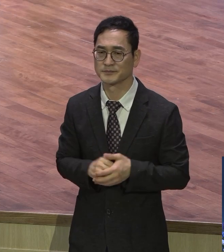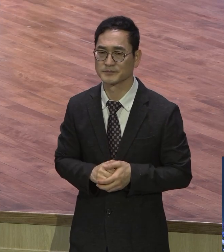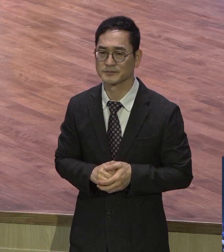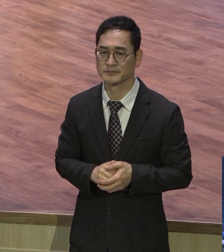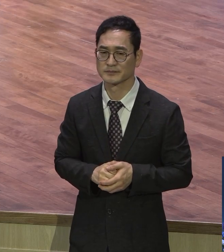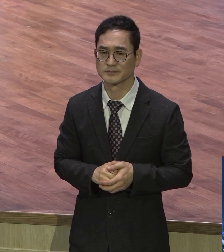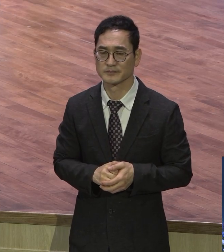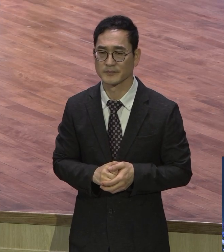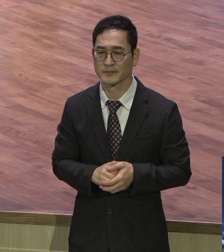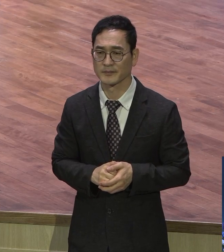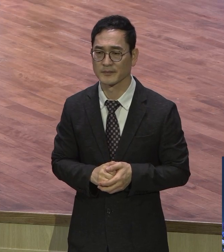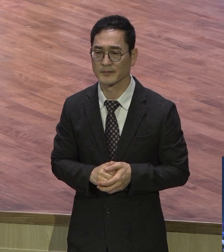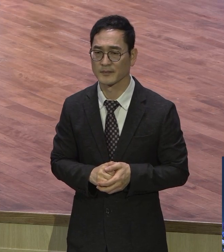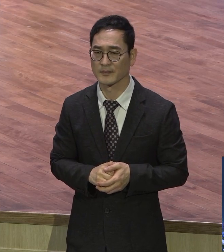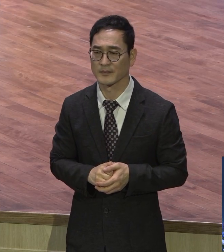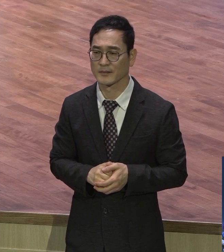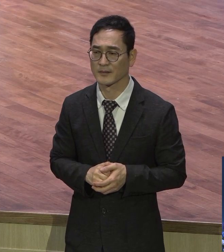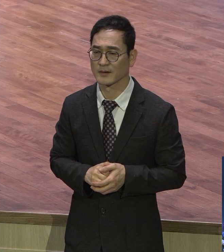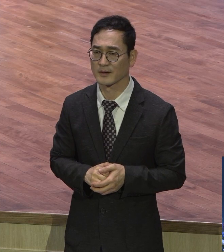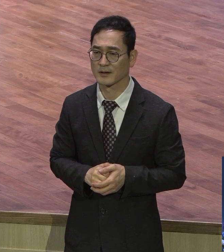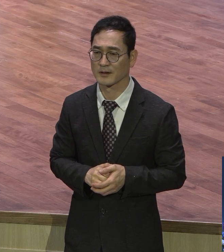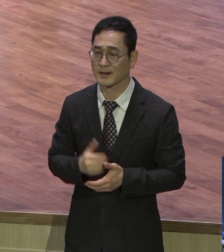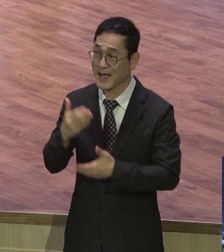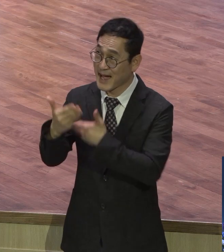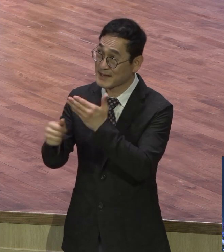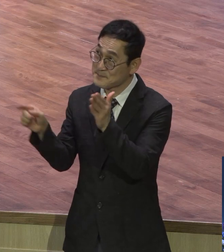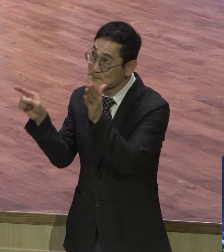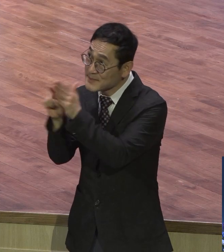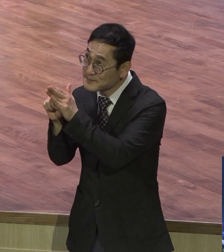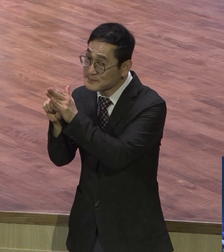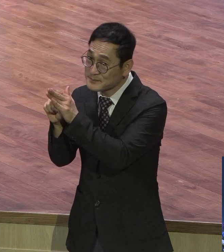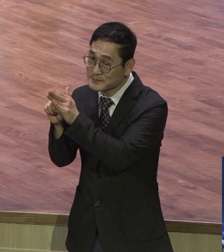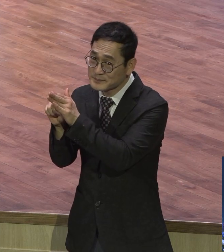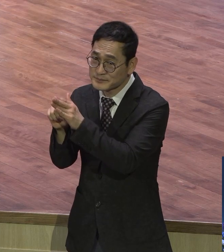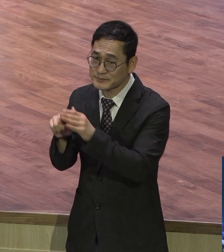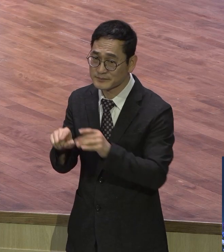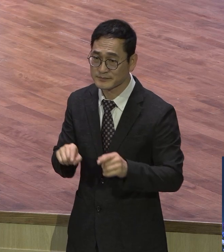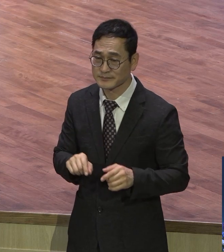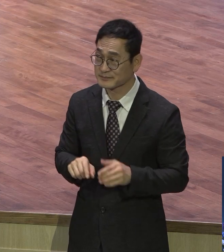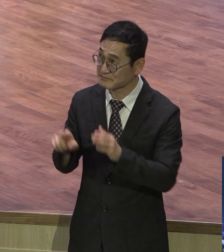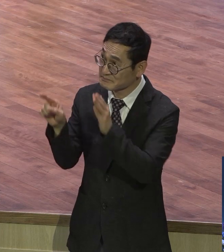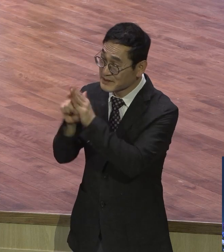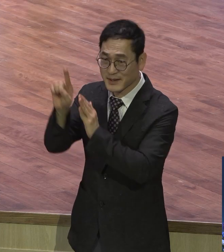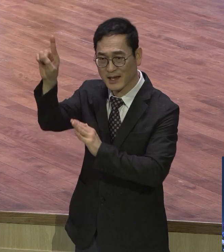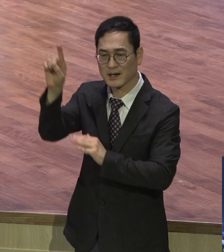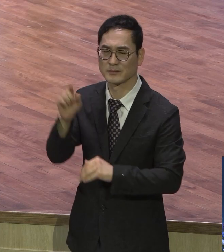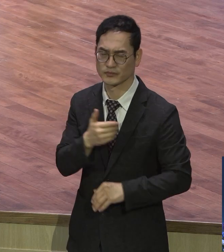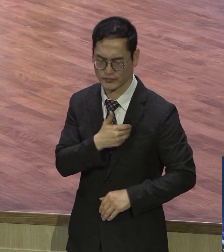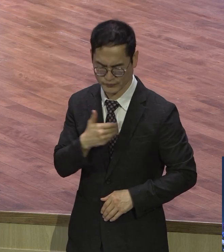절대 믿음이 없구나 그럼 답 나는 거예요. 그때부터 해결되기 시작하는 거예요. 놀라울 정도로